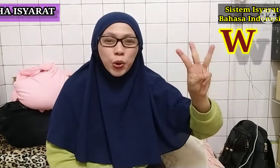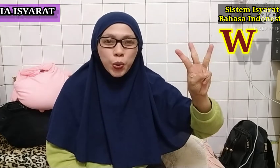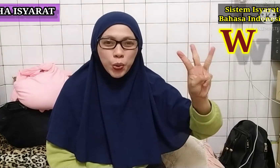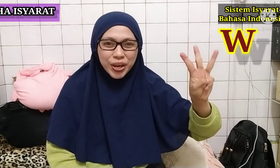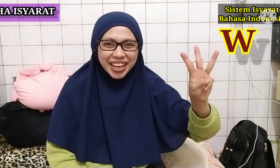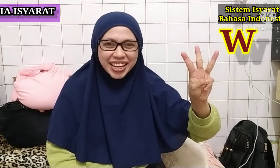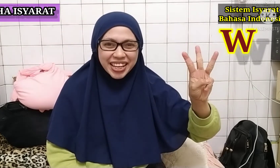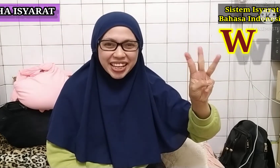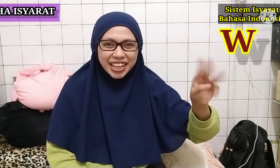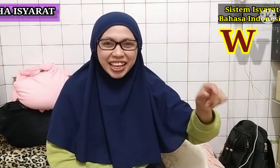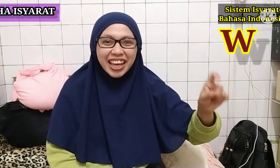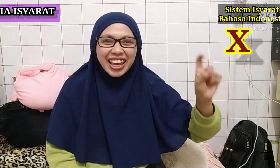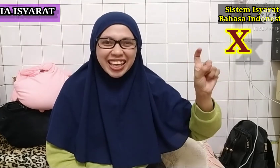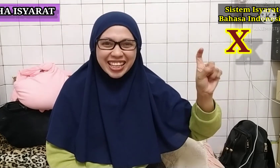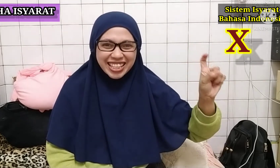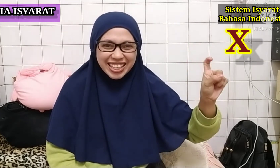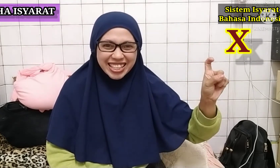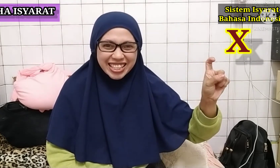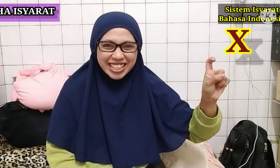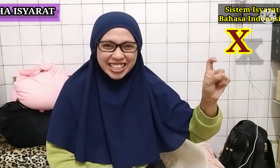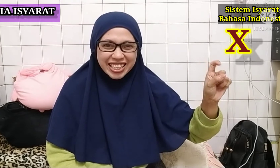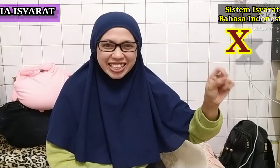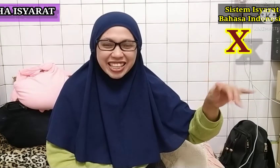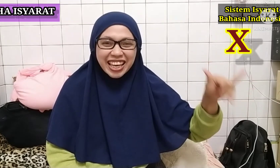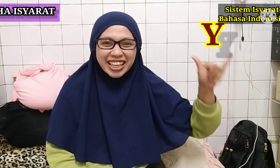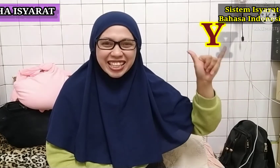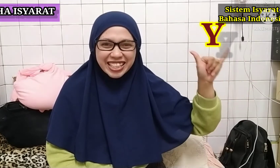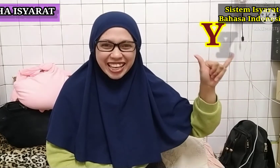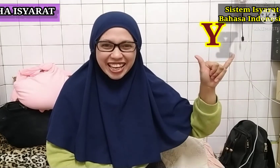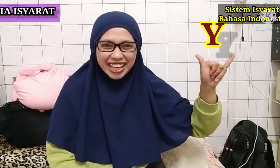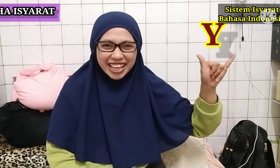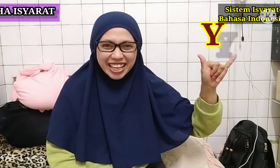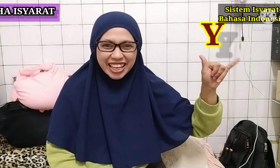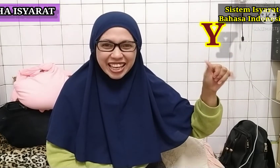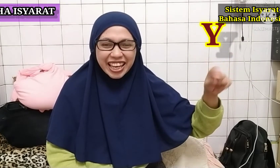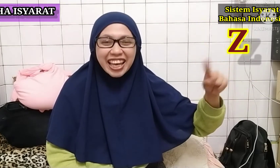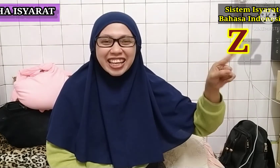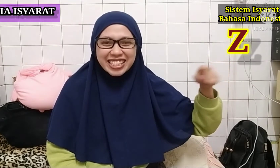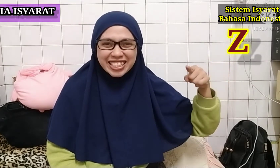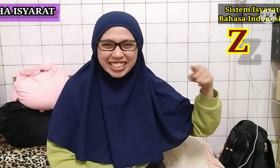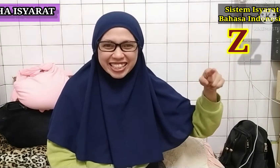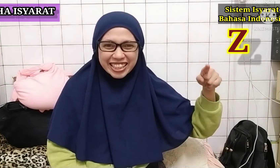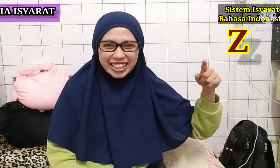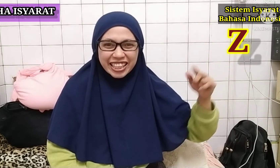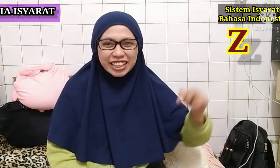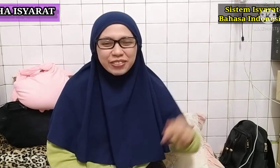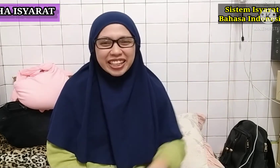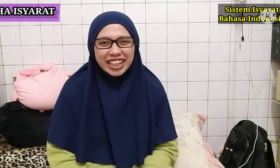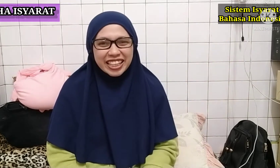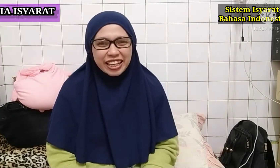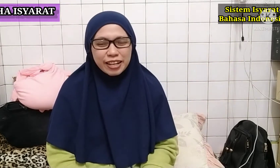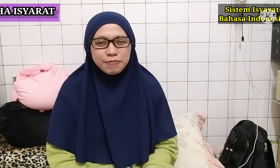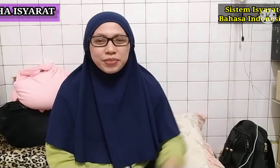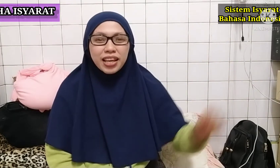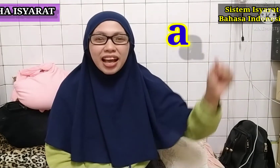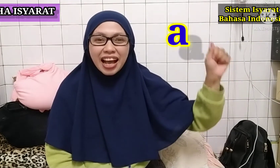W, X, Y, Z. Kita ulangi lagi ya.